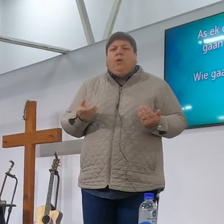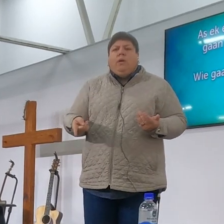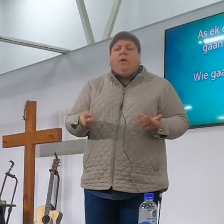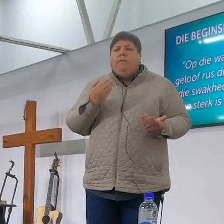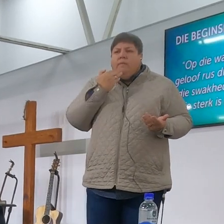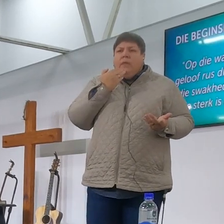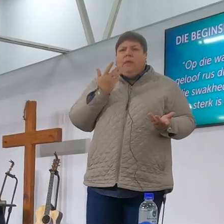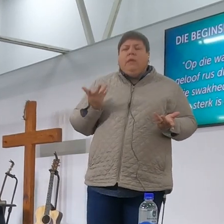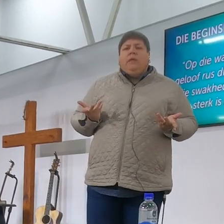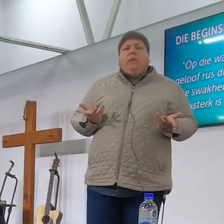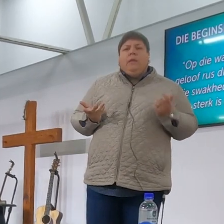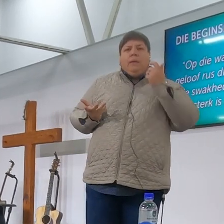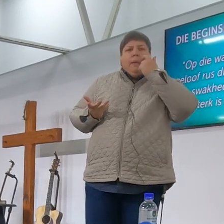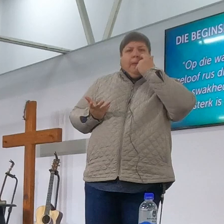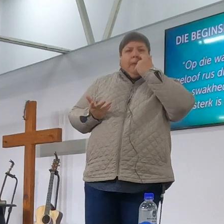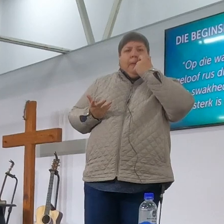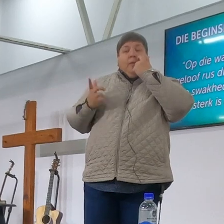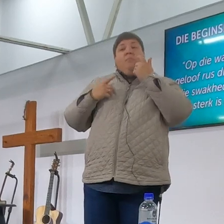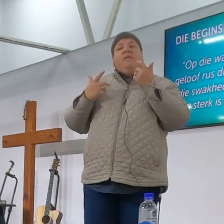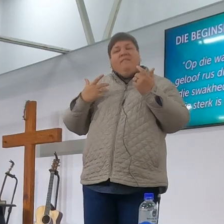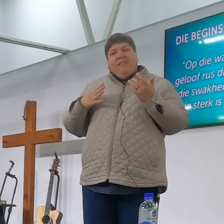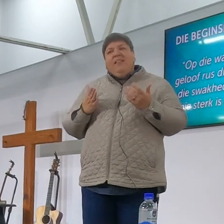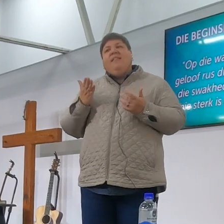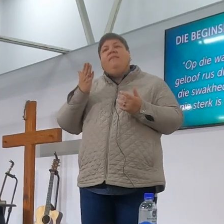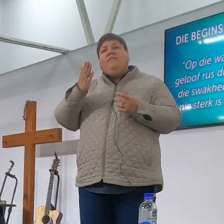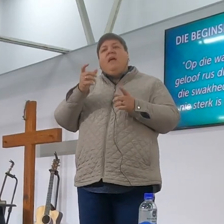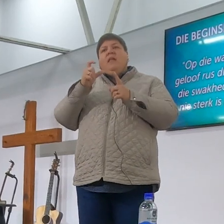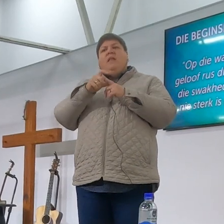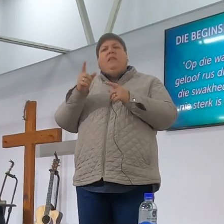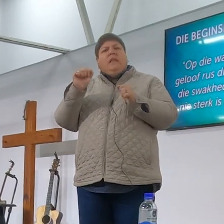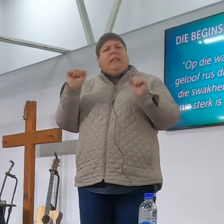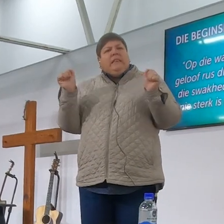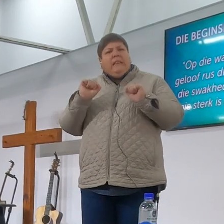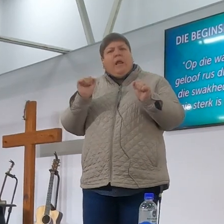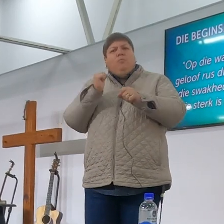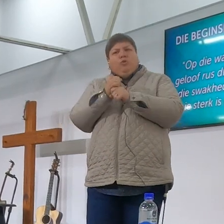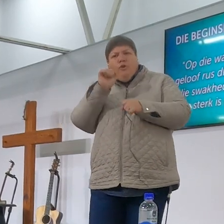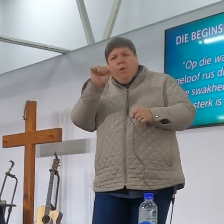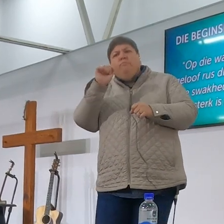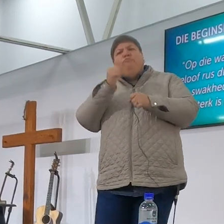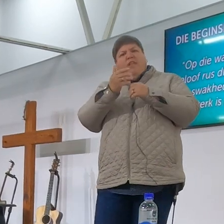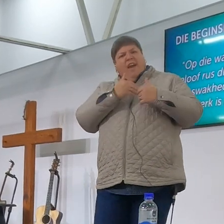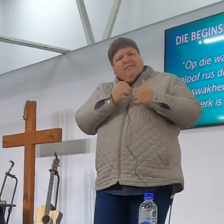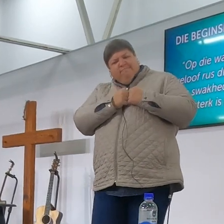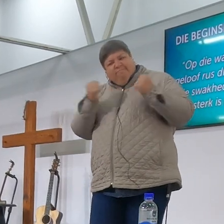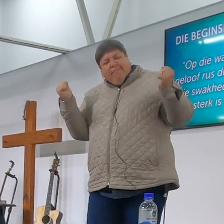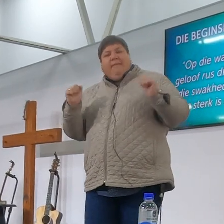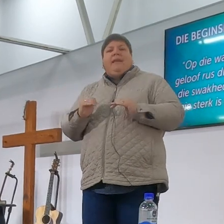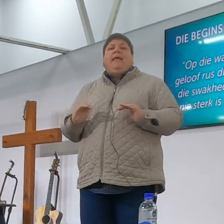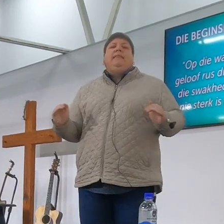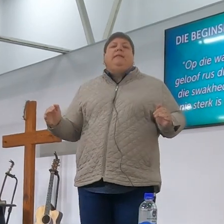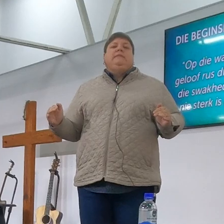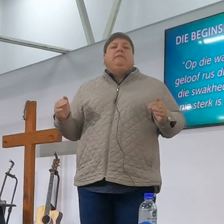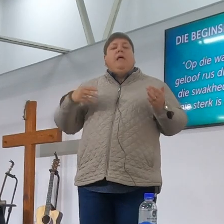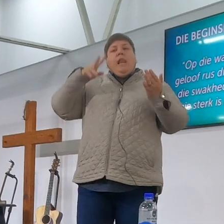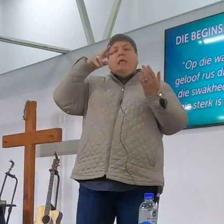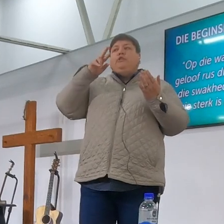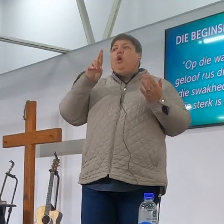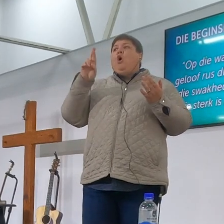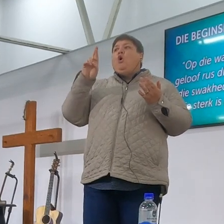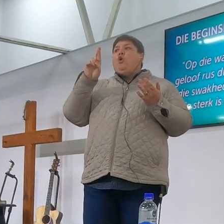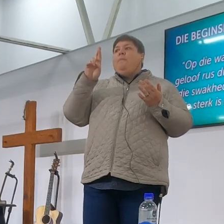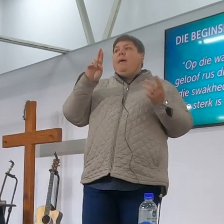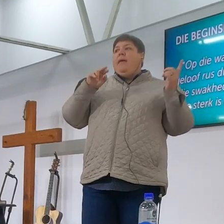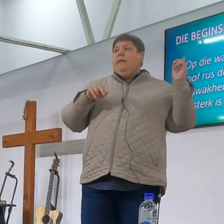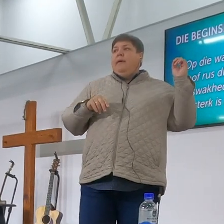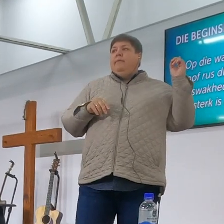gaan dit doen nie, dit gaan nie gebeur nie, en daarom wil ek hee dat daar die dringendheid by my en jou moet wees. In Romeine 15 vers 1 lees ons, en Paulus sê,